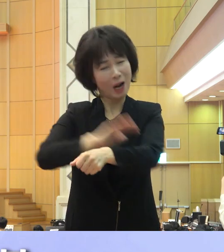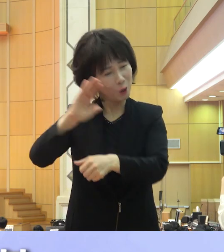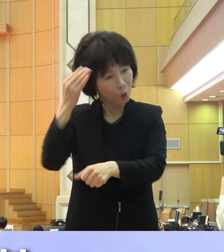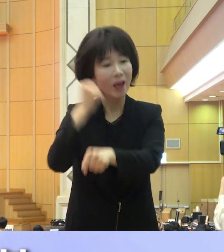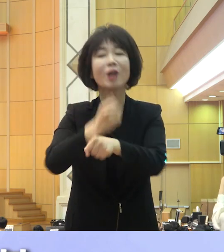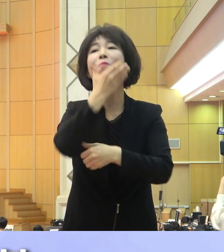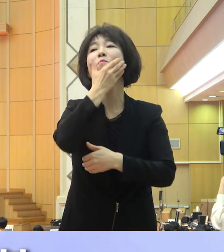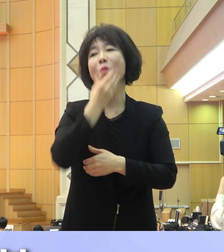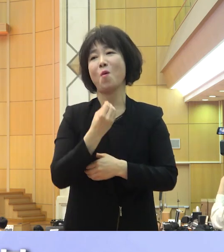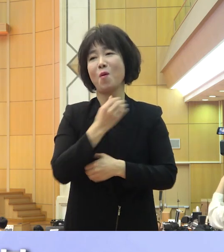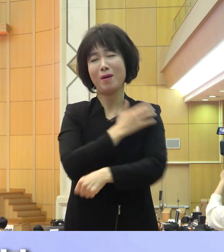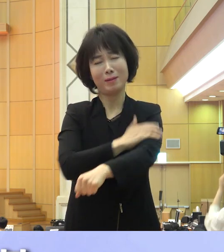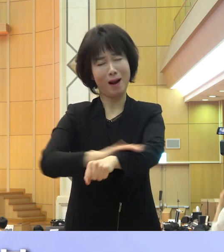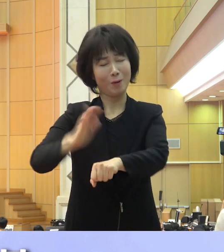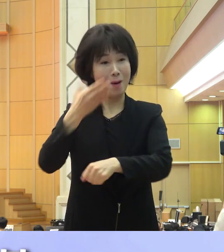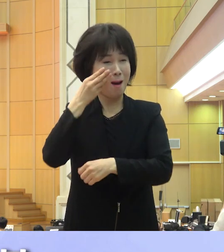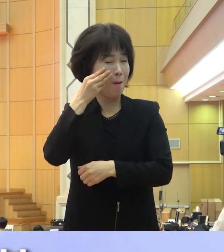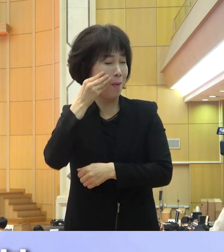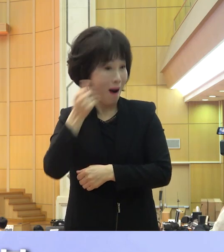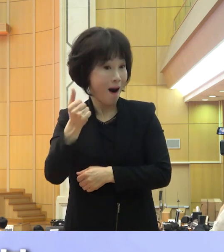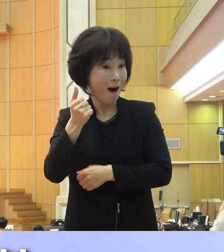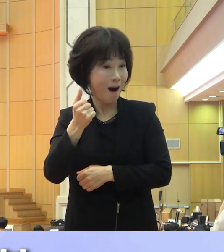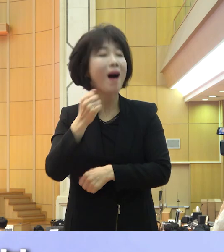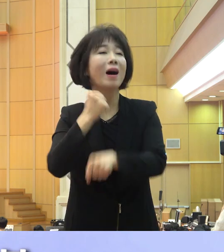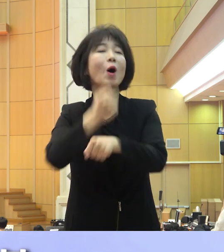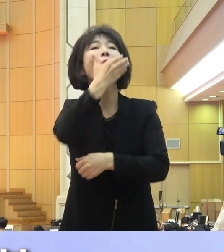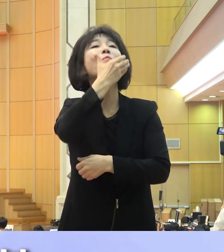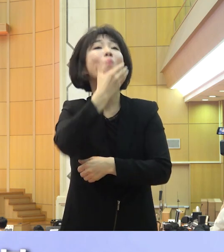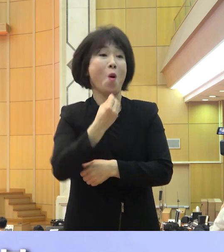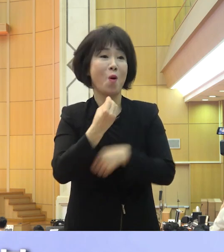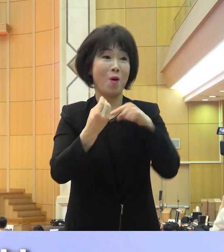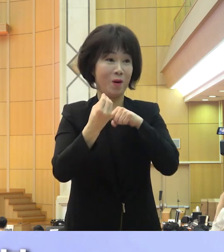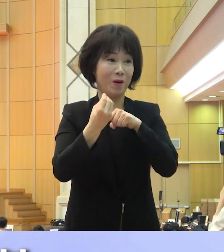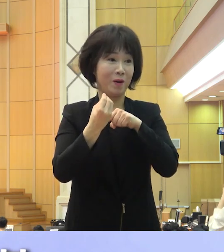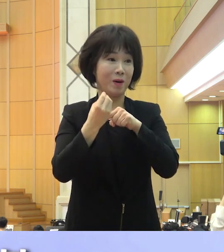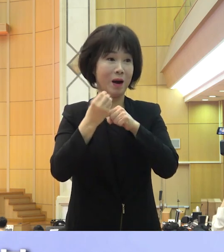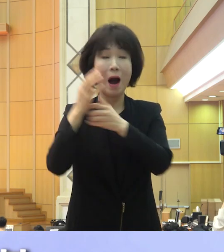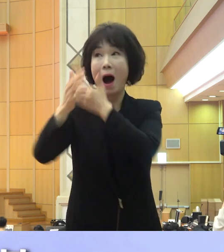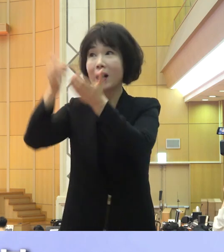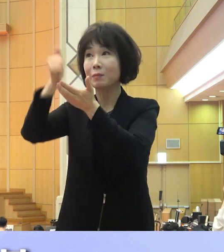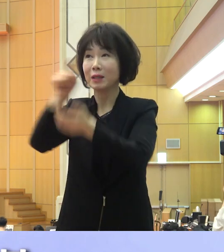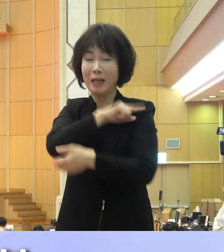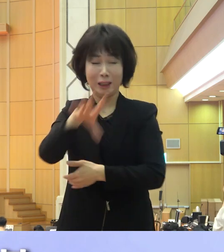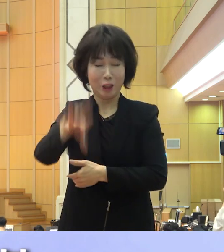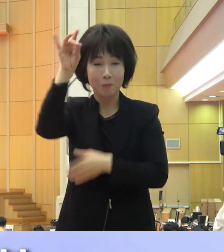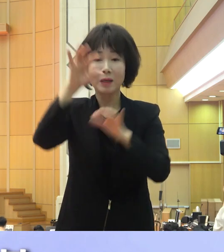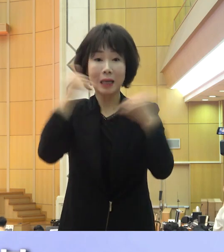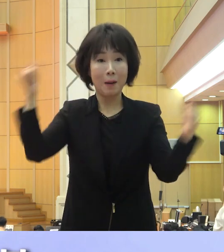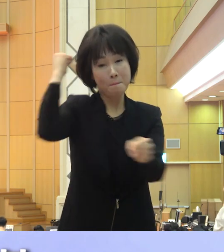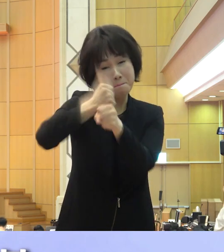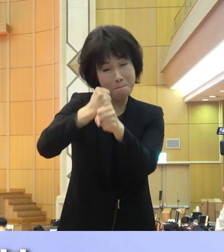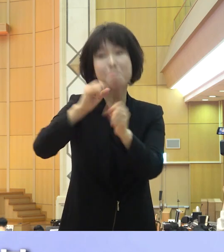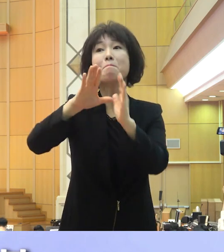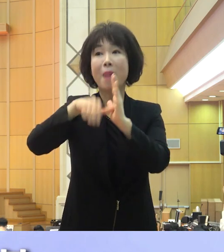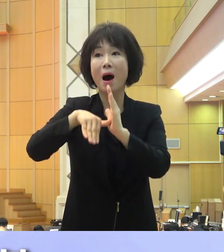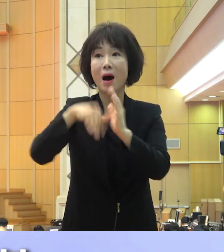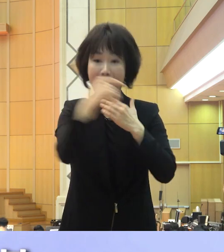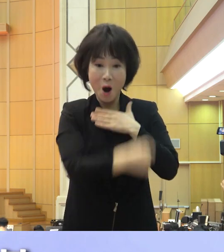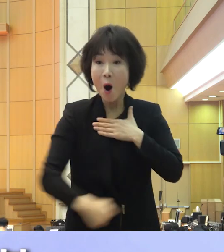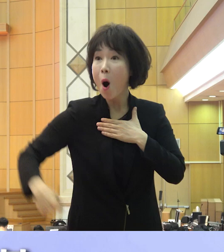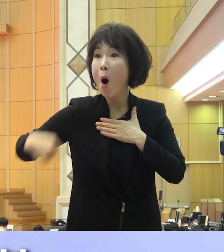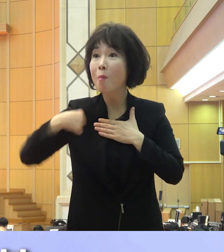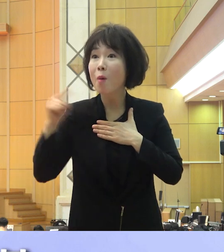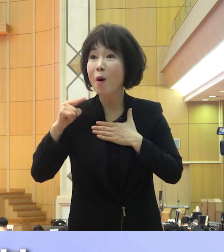네, 하나님께서 태초에 사람을 만들 때 육체는